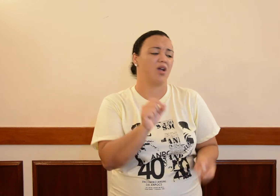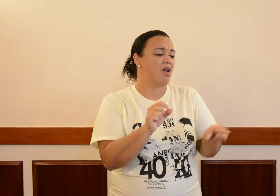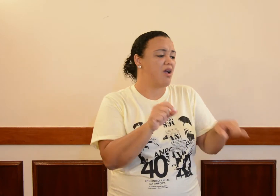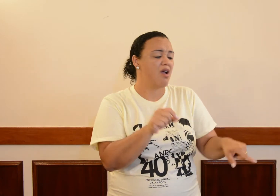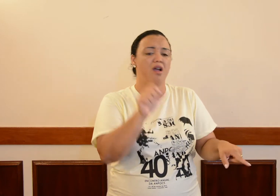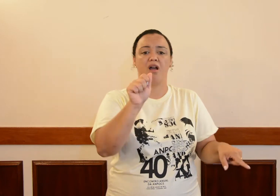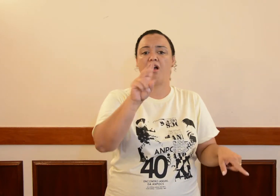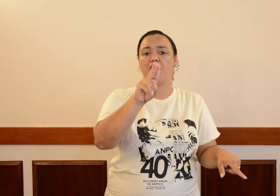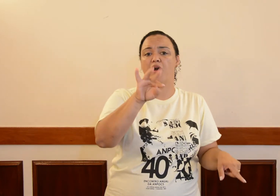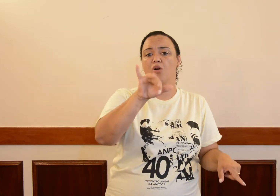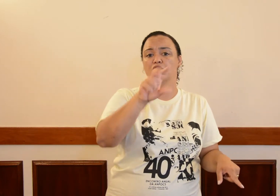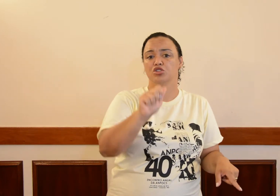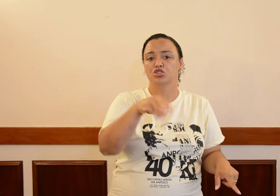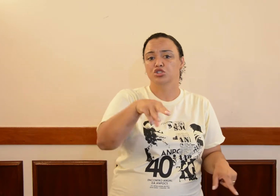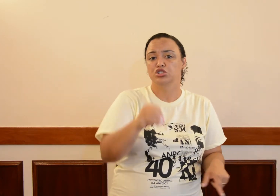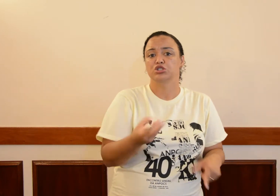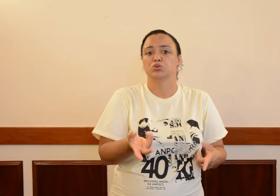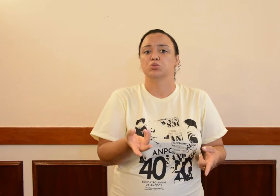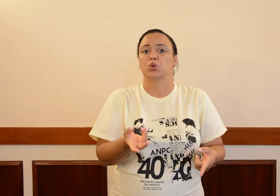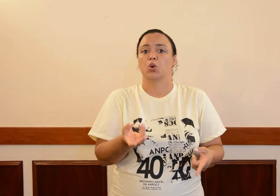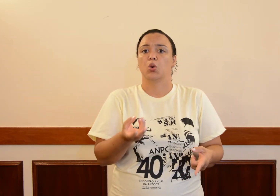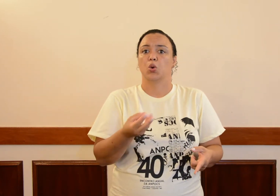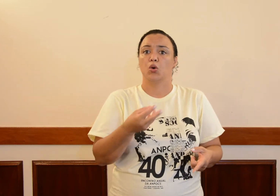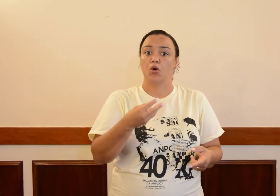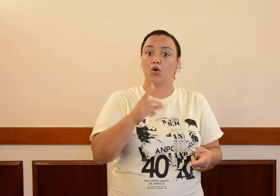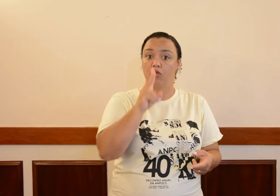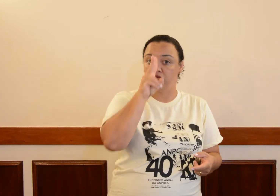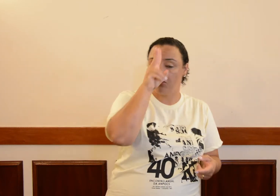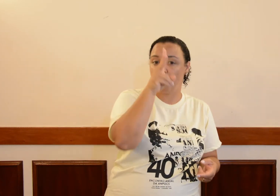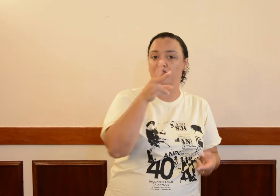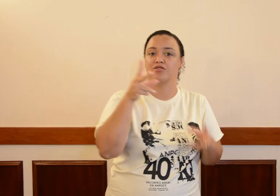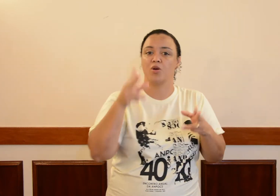não vai sozinho ao banheiro, não tem condições de ir à escola,